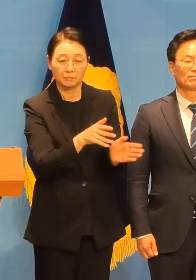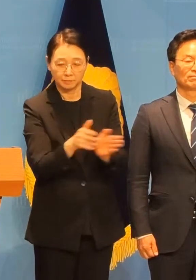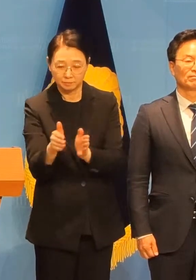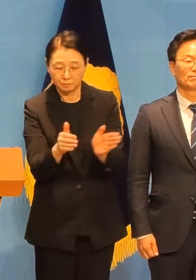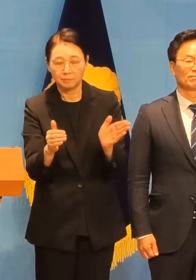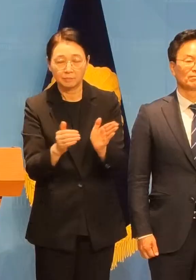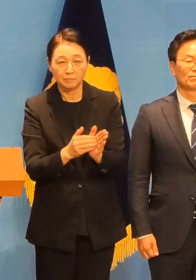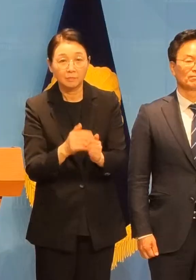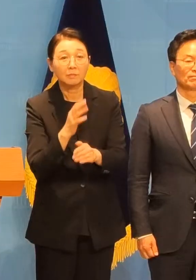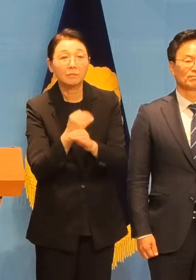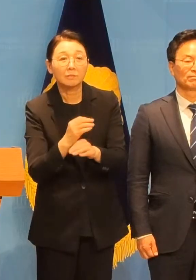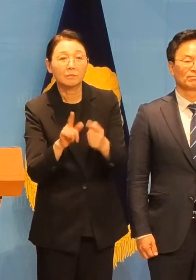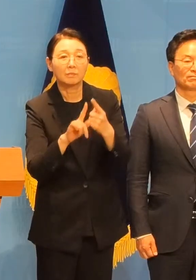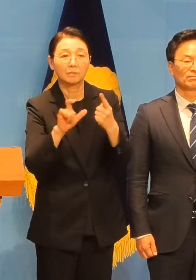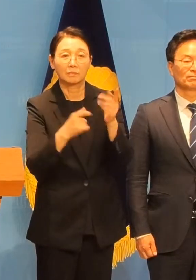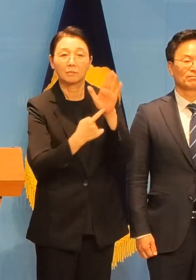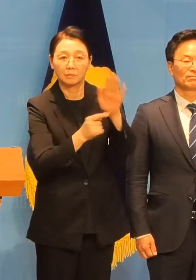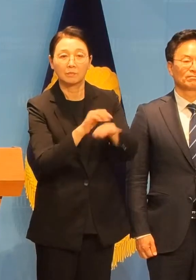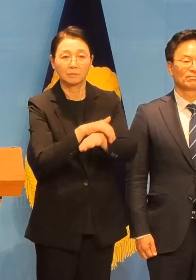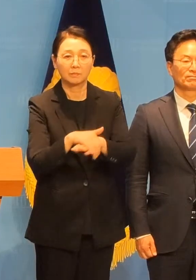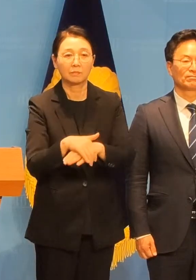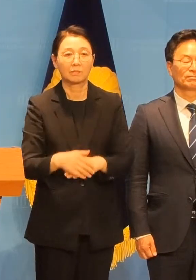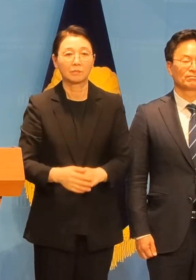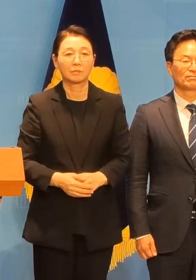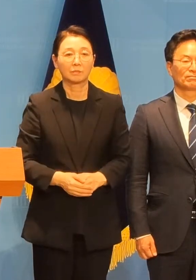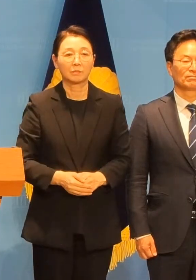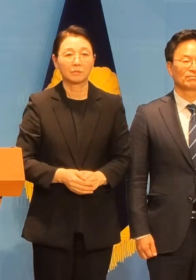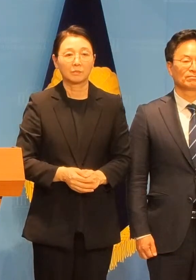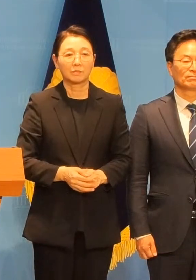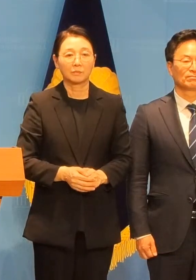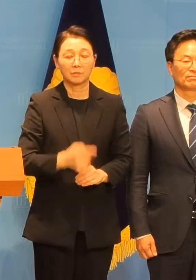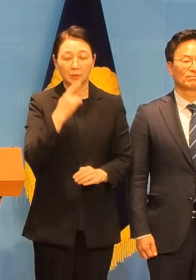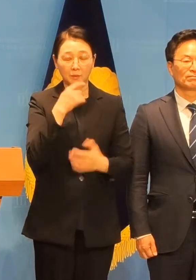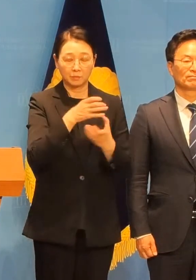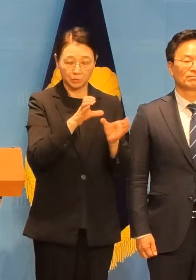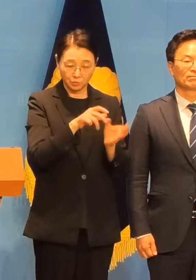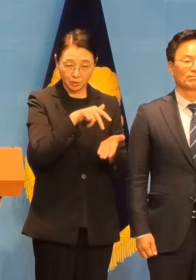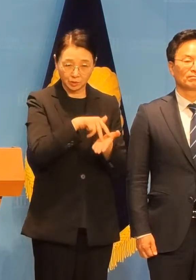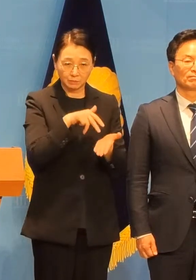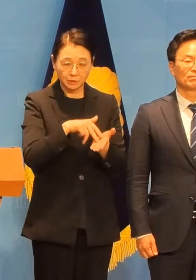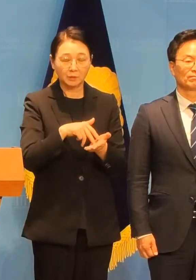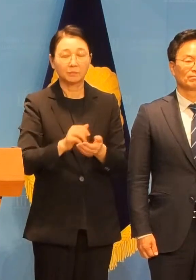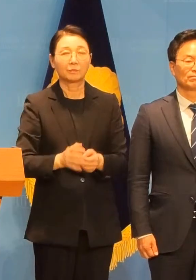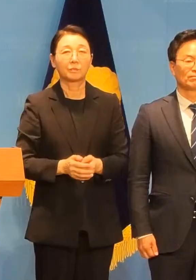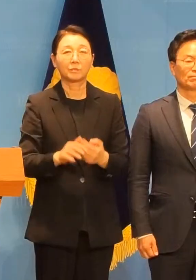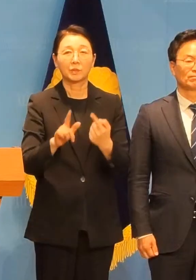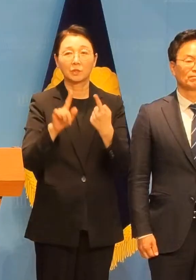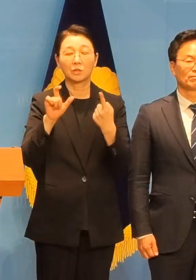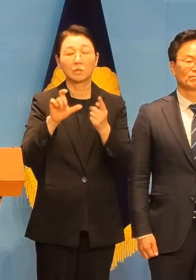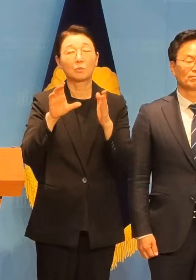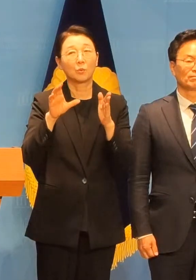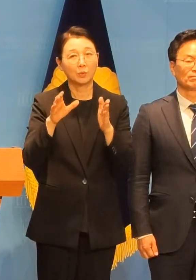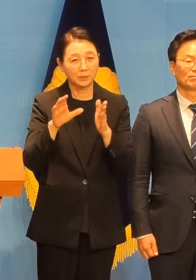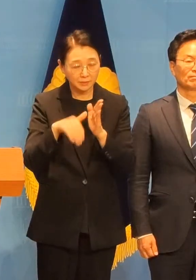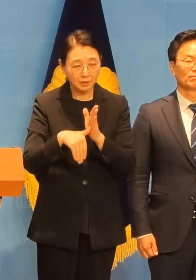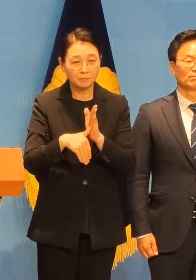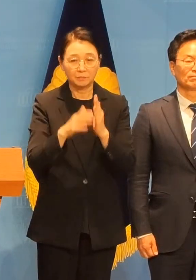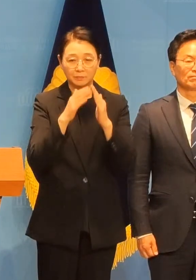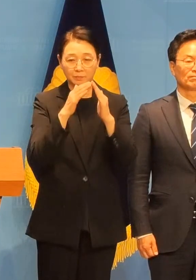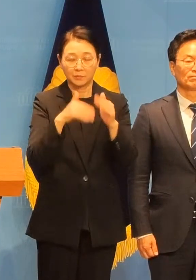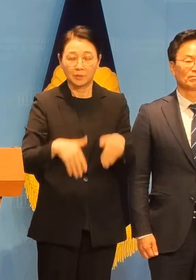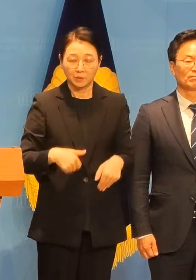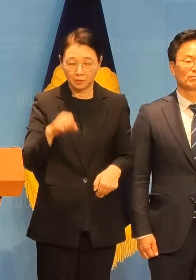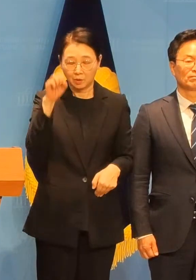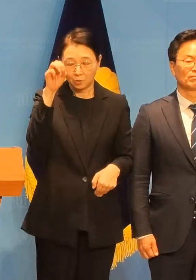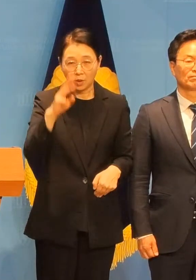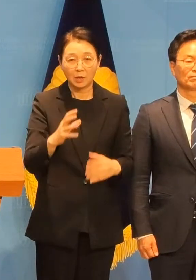1월 15일경에 발표할 예정입니다. 민주당은 15일 가능하면 15일 전남 광주 통합에